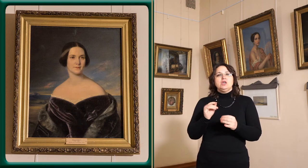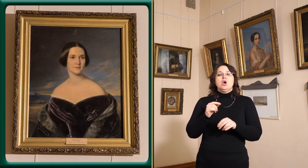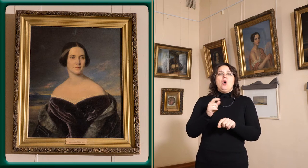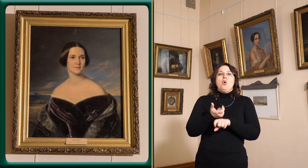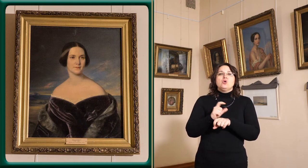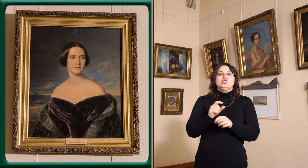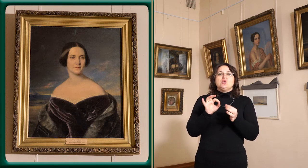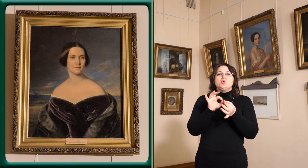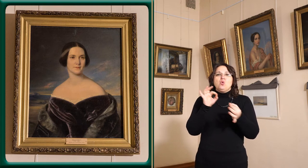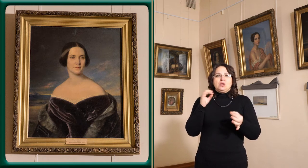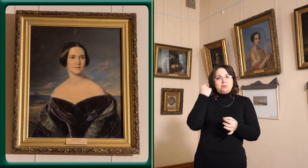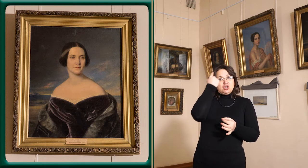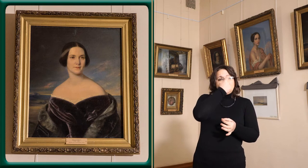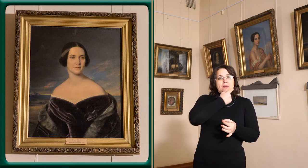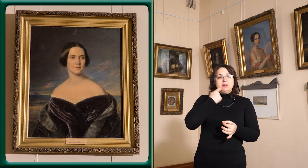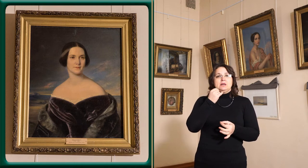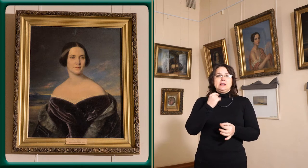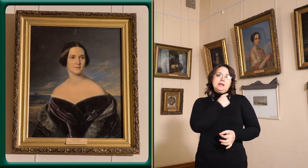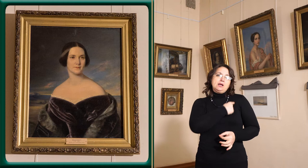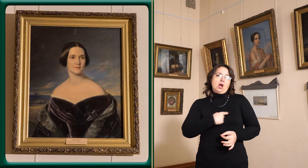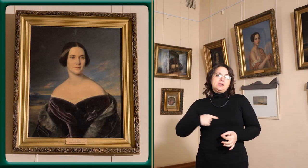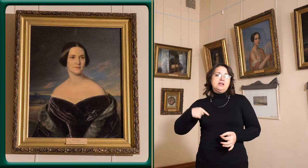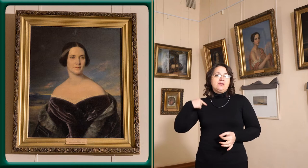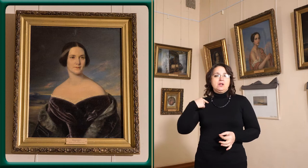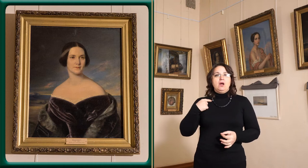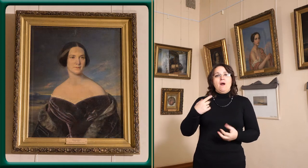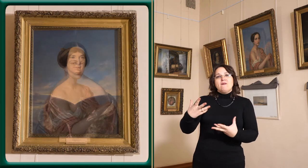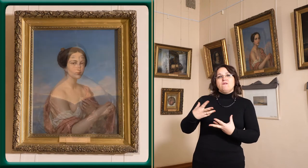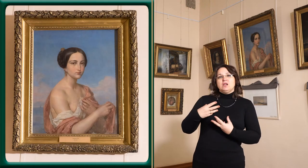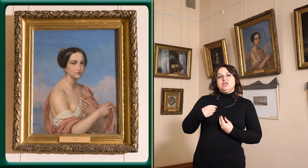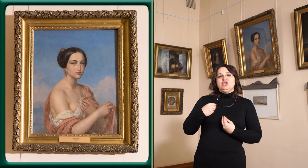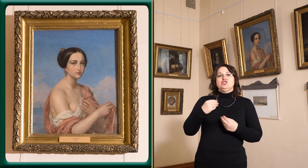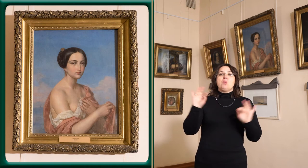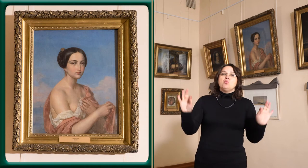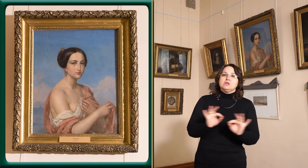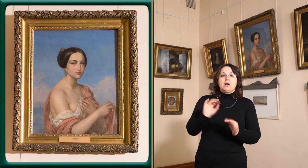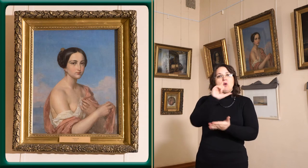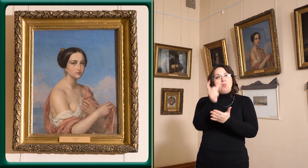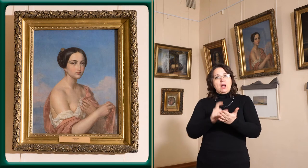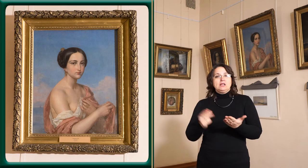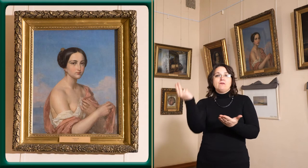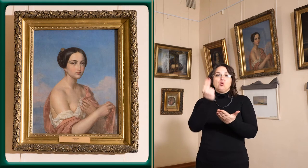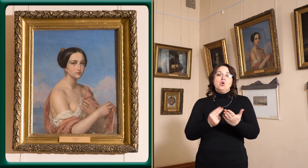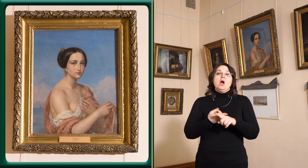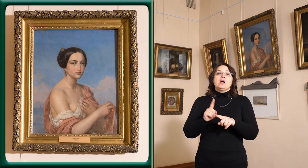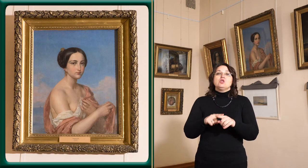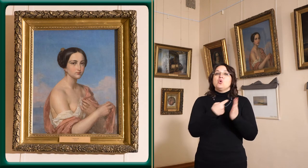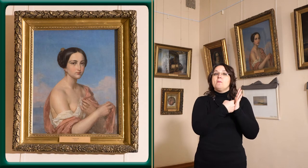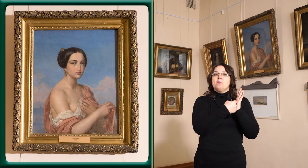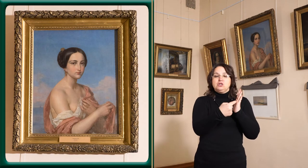удивительно тонкими чертами лица, и декольтированной линией, волнующей музыкантов, поэтов, художников, которые